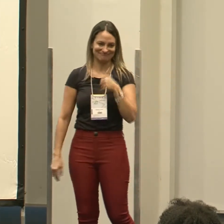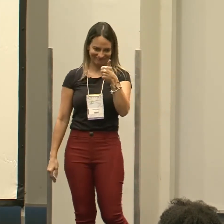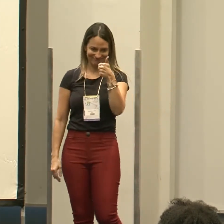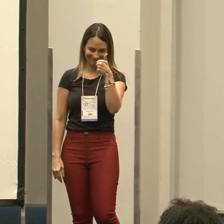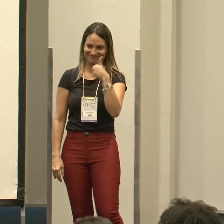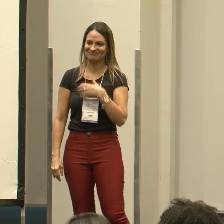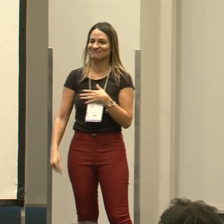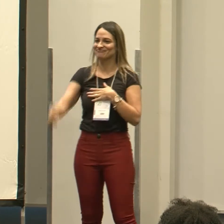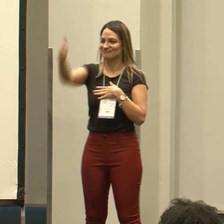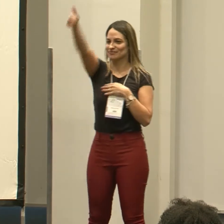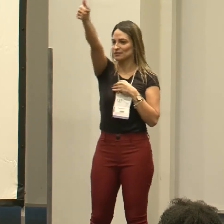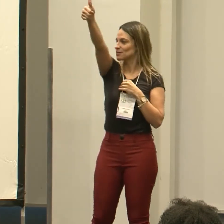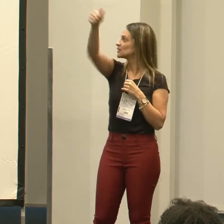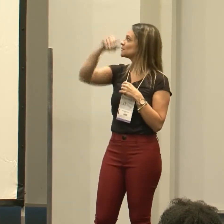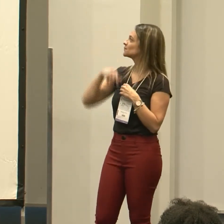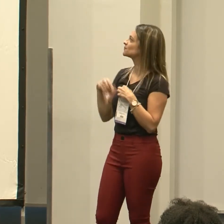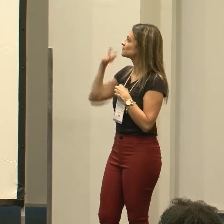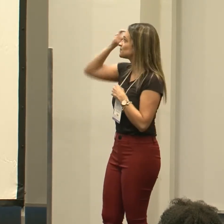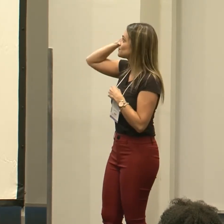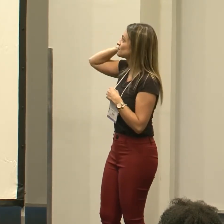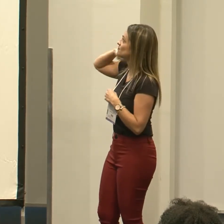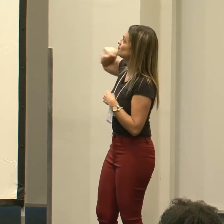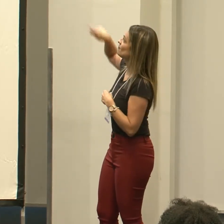E surgiu com esse nome, Instituto de Surdos Mudos.